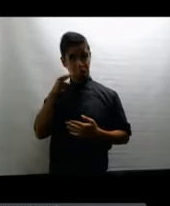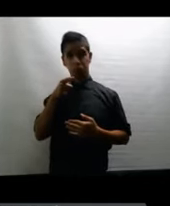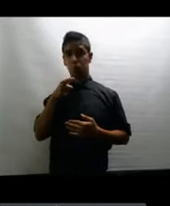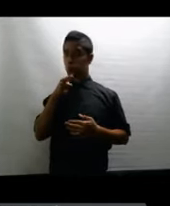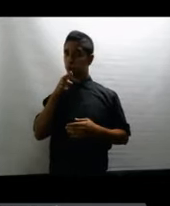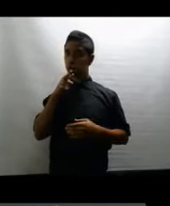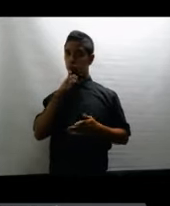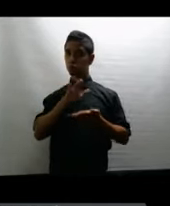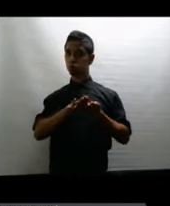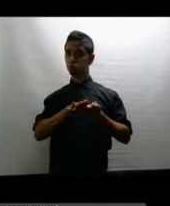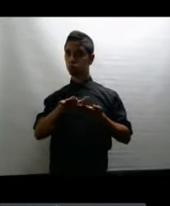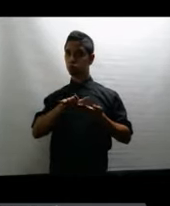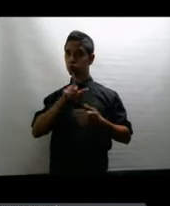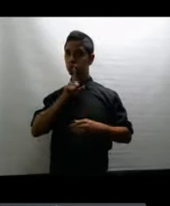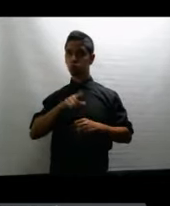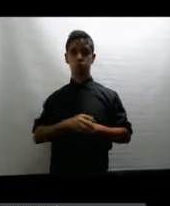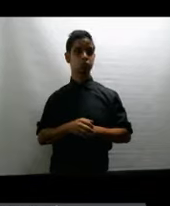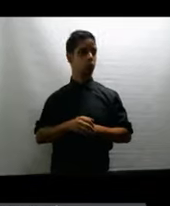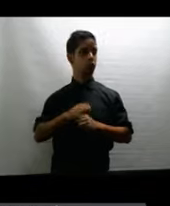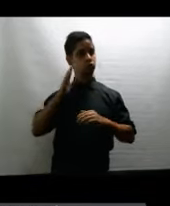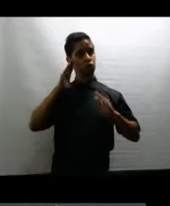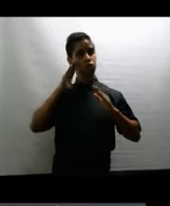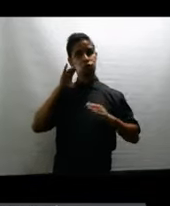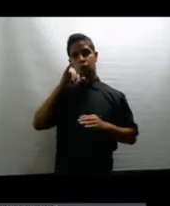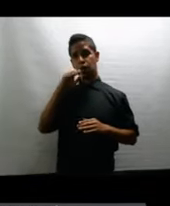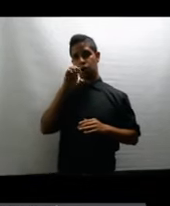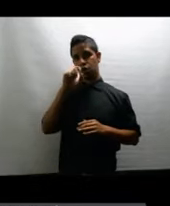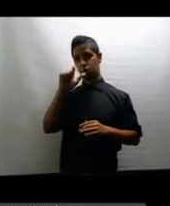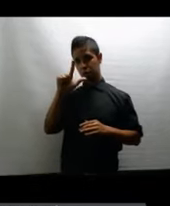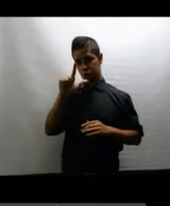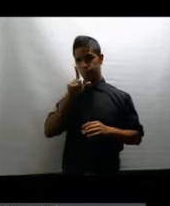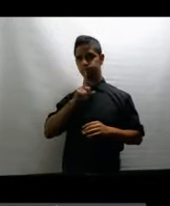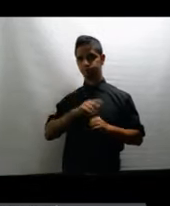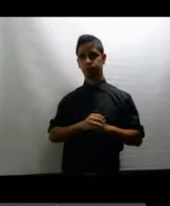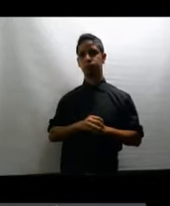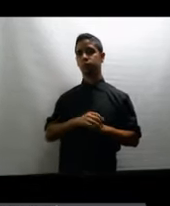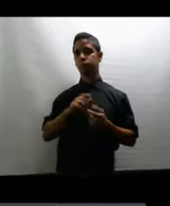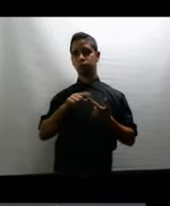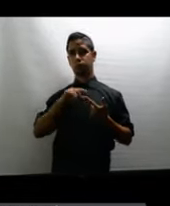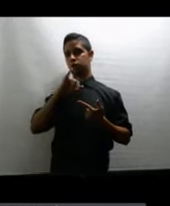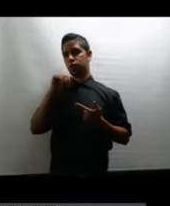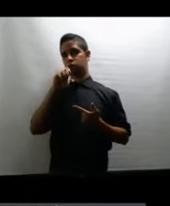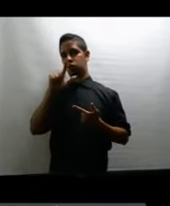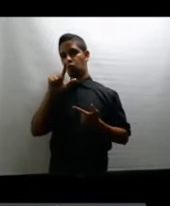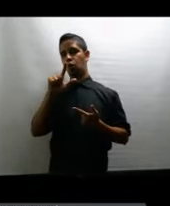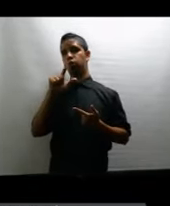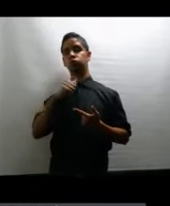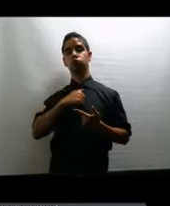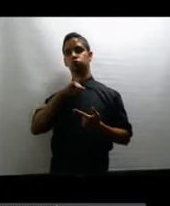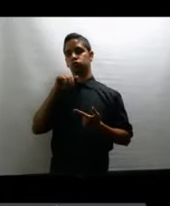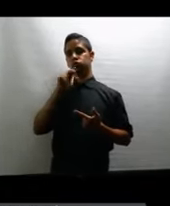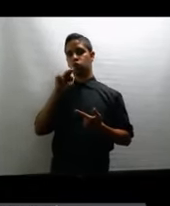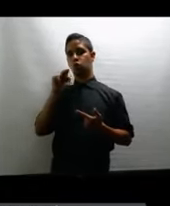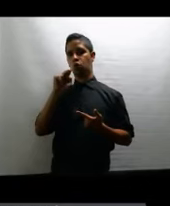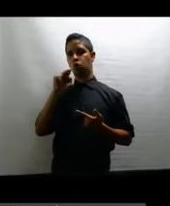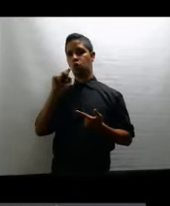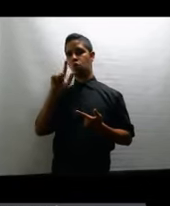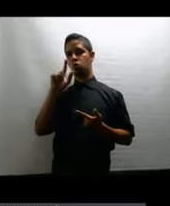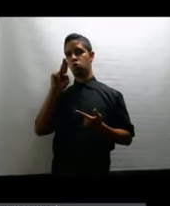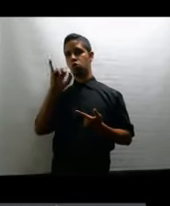promete. Eso promete. Un saludito a Yomel. Un saludo a Yomel y a Joe Luis. Y a Joe Luis. Sí. Que...